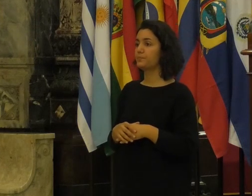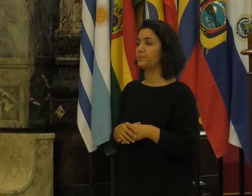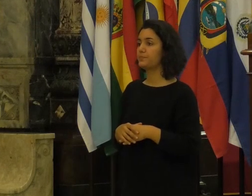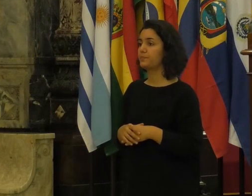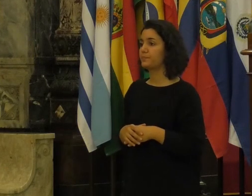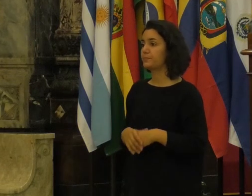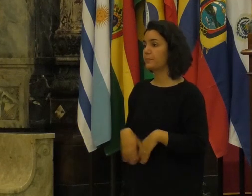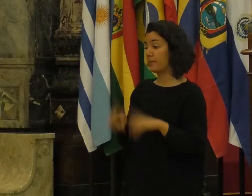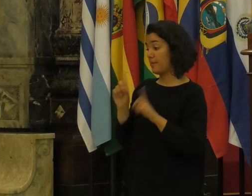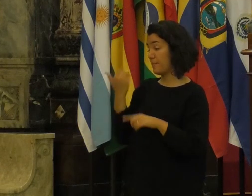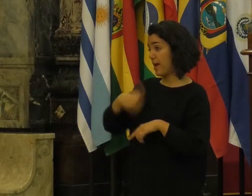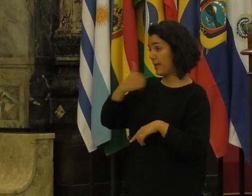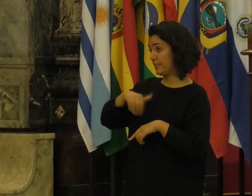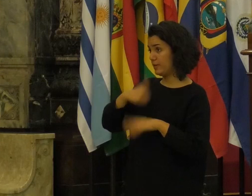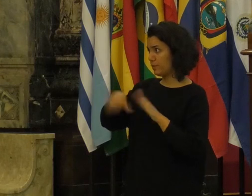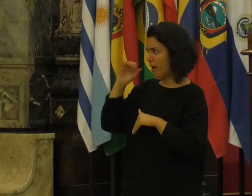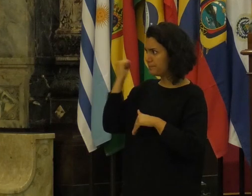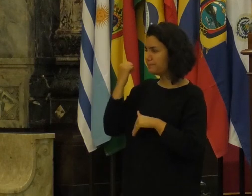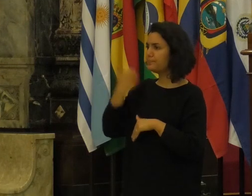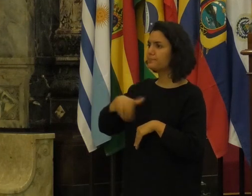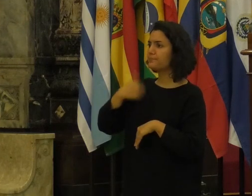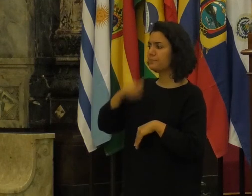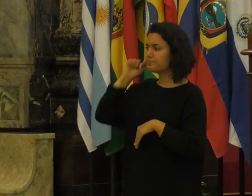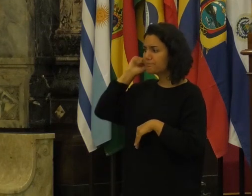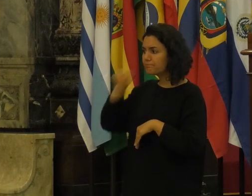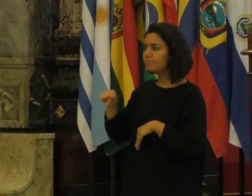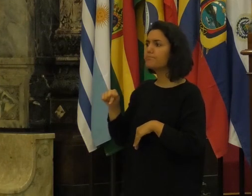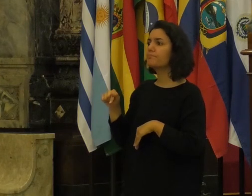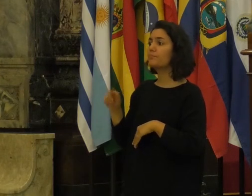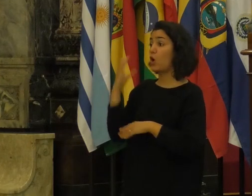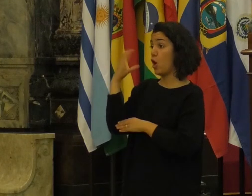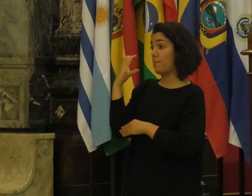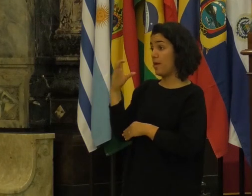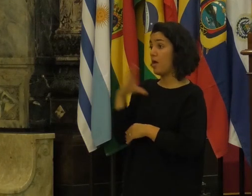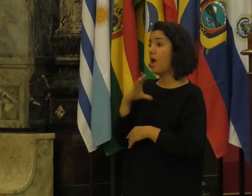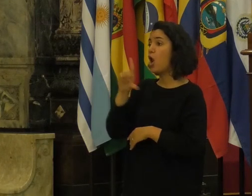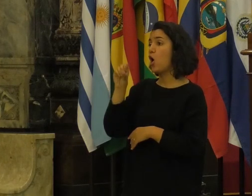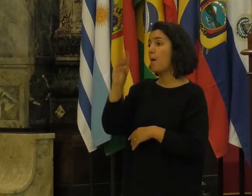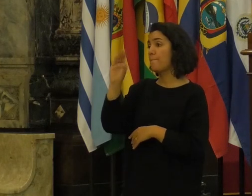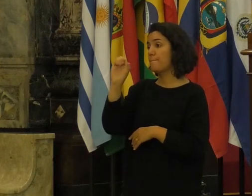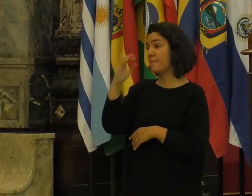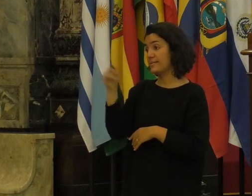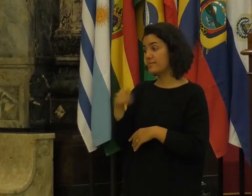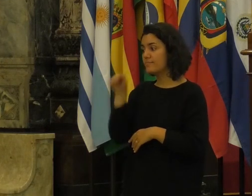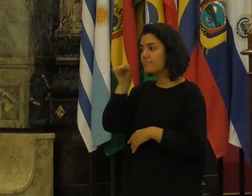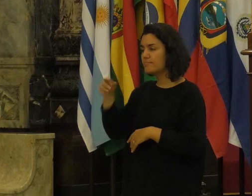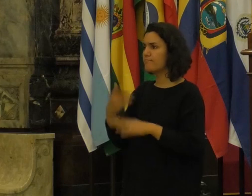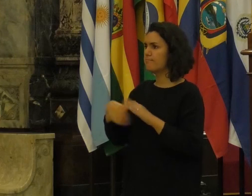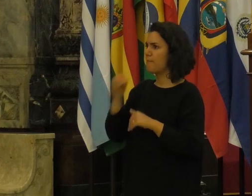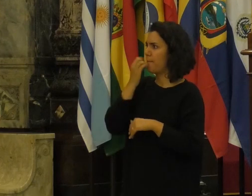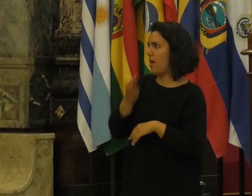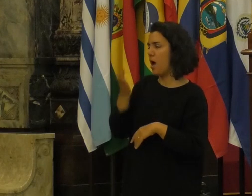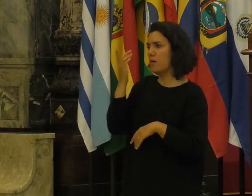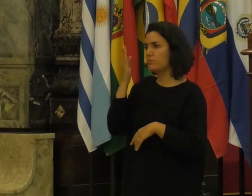y argentinos, fundamentalmente, el colombiano estará aquí pasado mañana, Lucho López López, una de las personas que mejor conoce